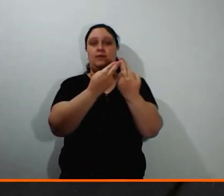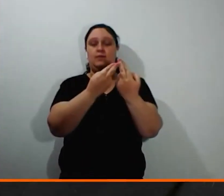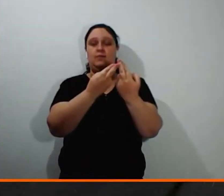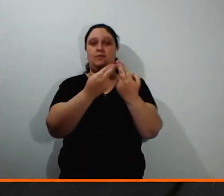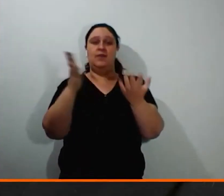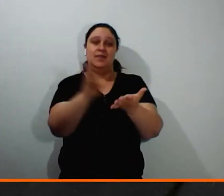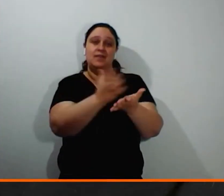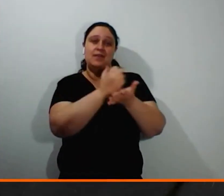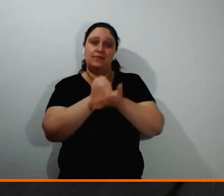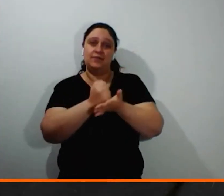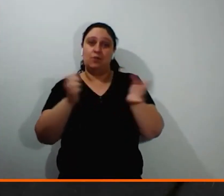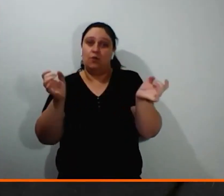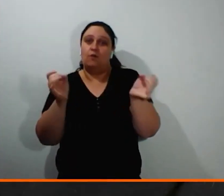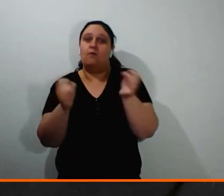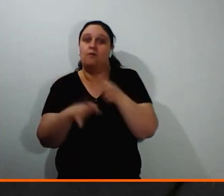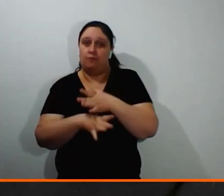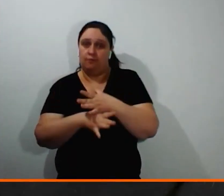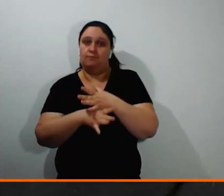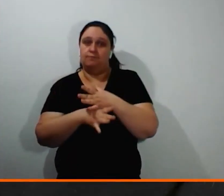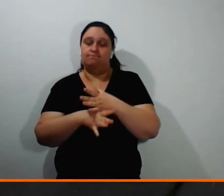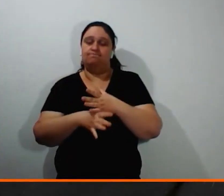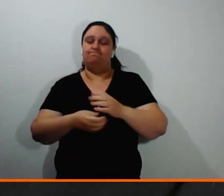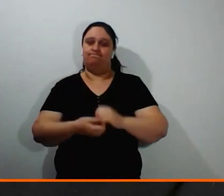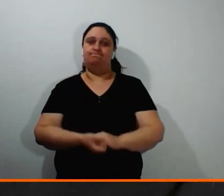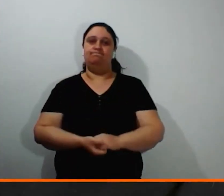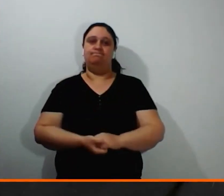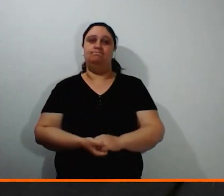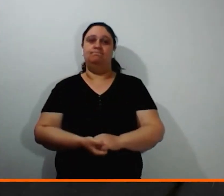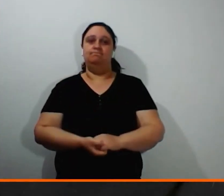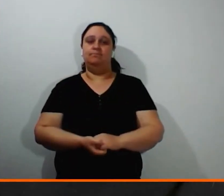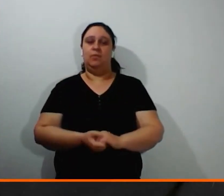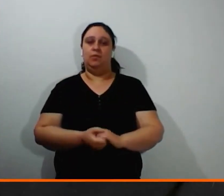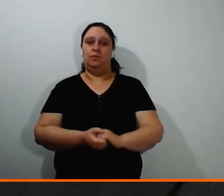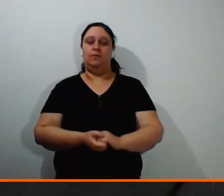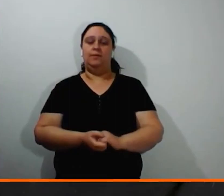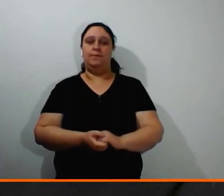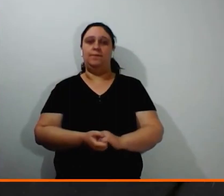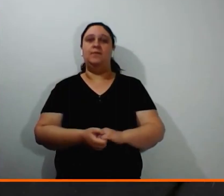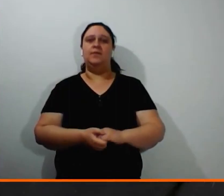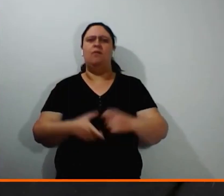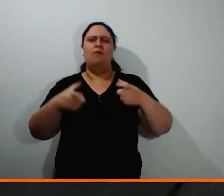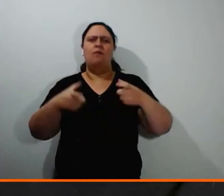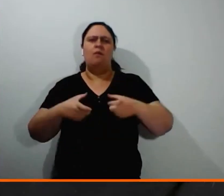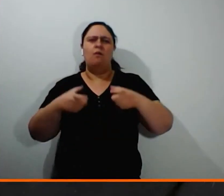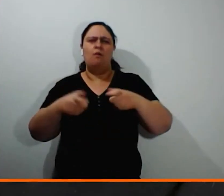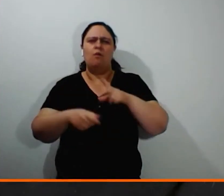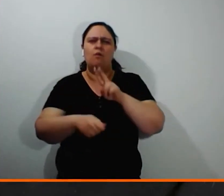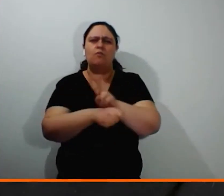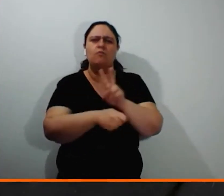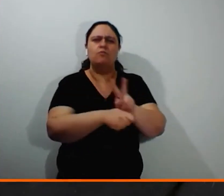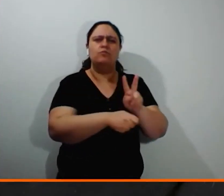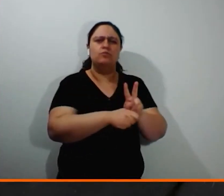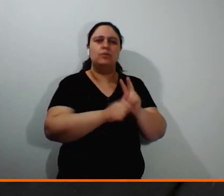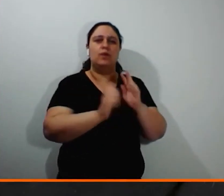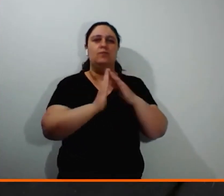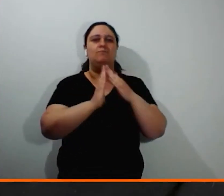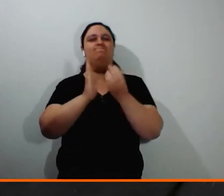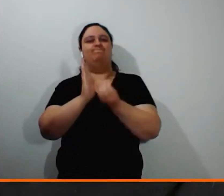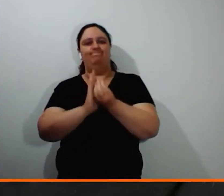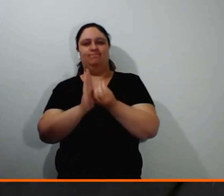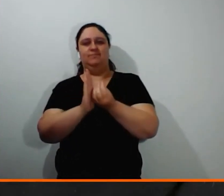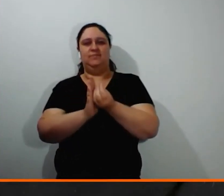Senhor Jesus! E o lugar do cuidado é a igreja. Não há